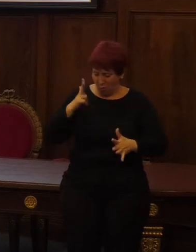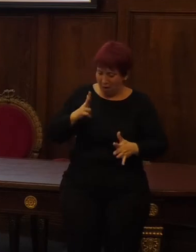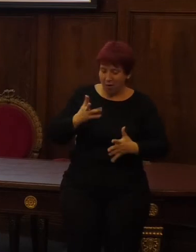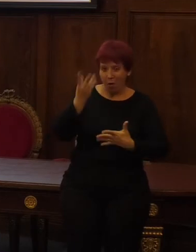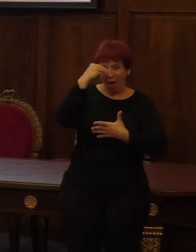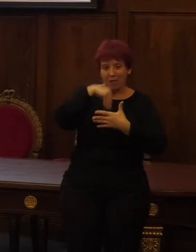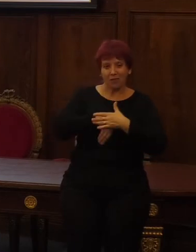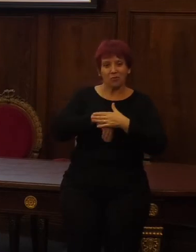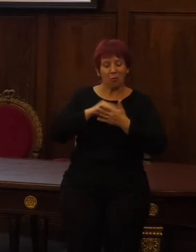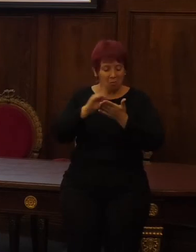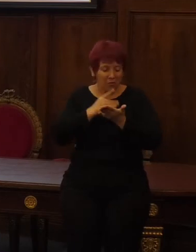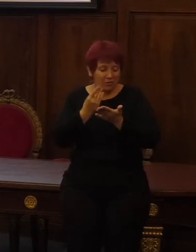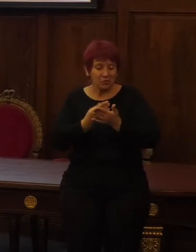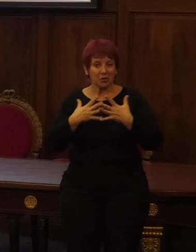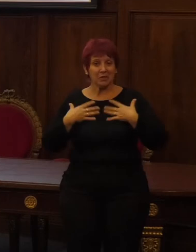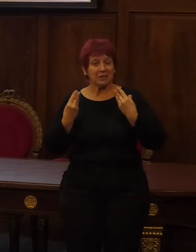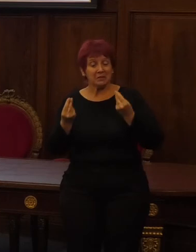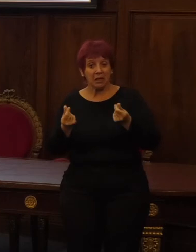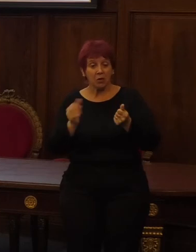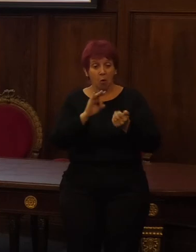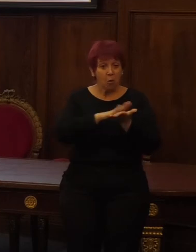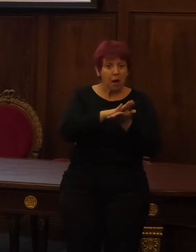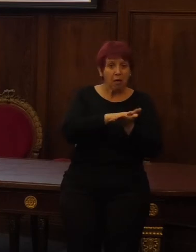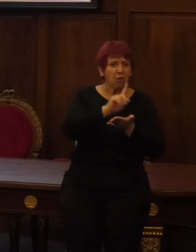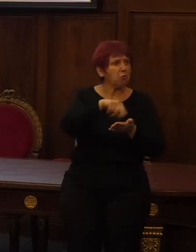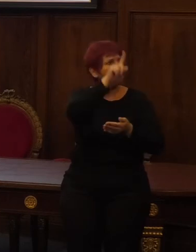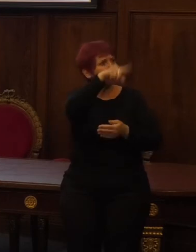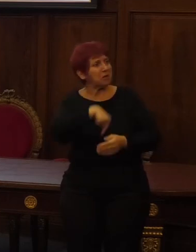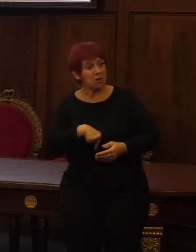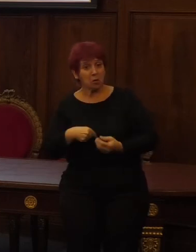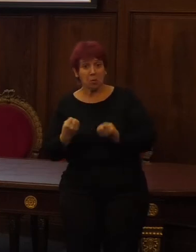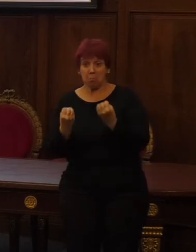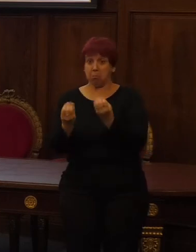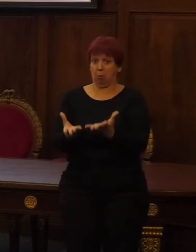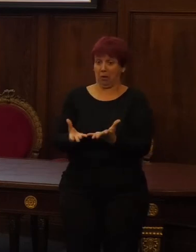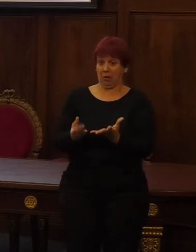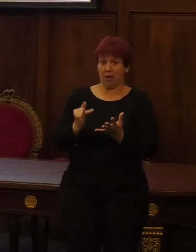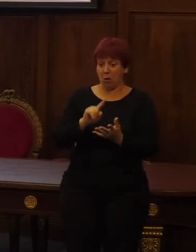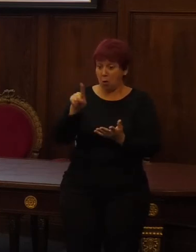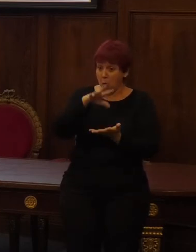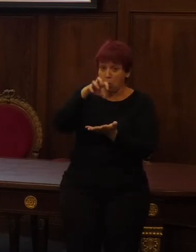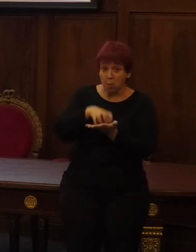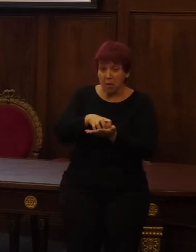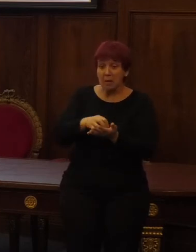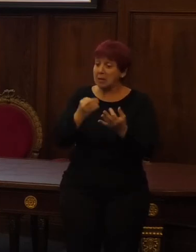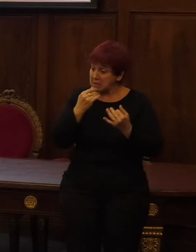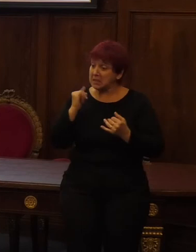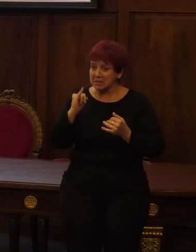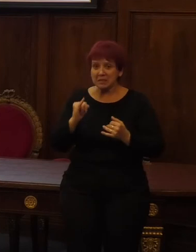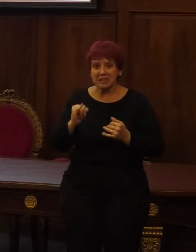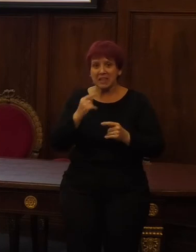la definición, el ser y la nada, el origen. ¿Por qué? Porque era el lugar que teníamos